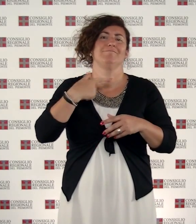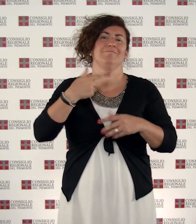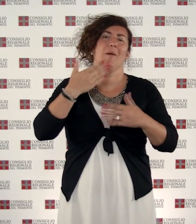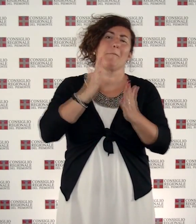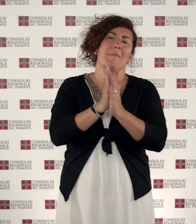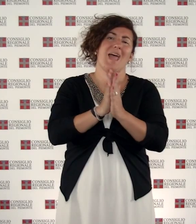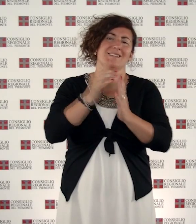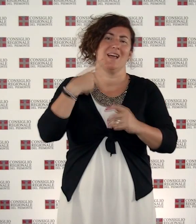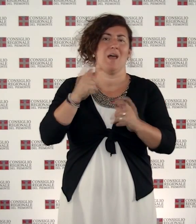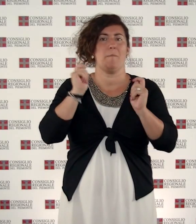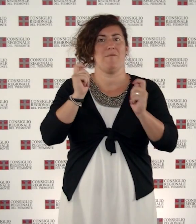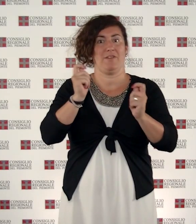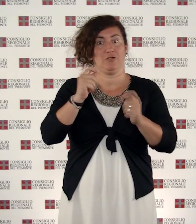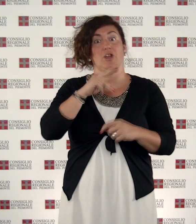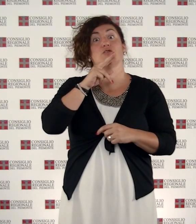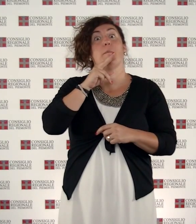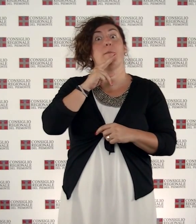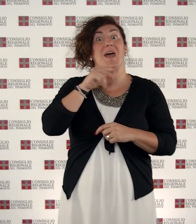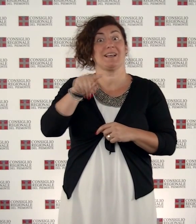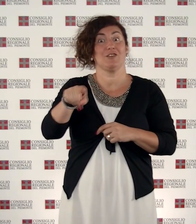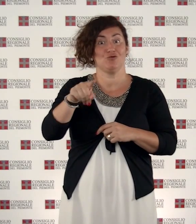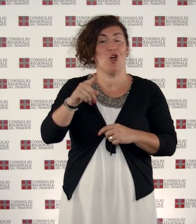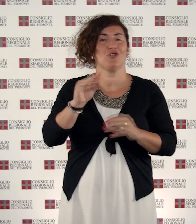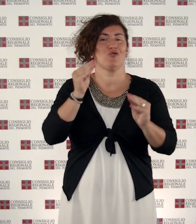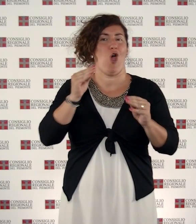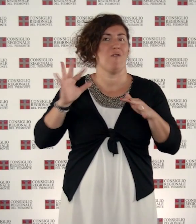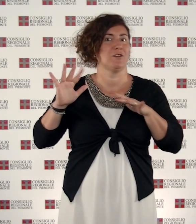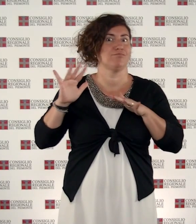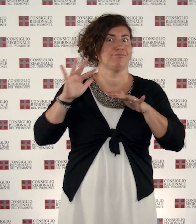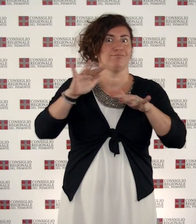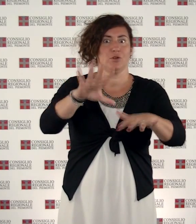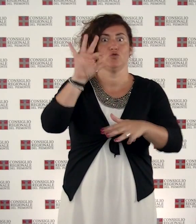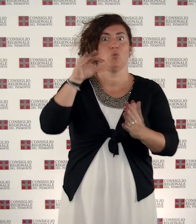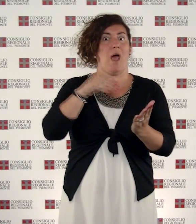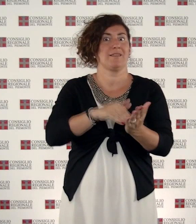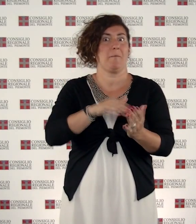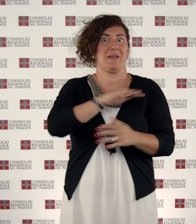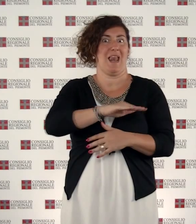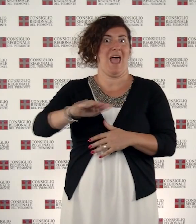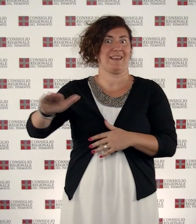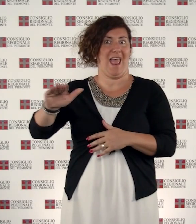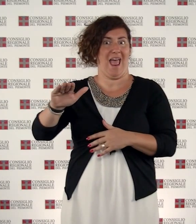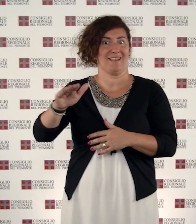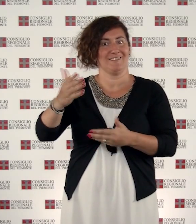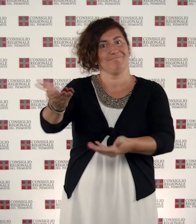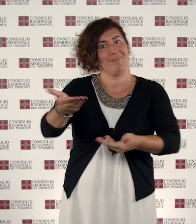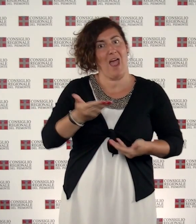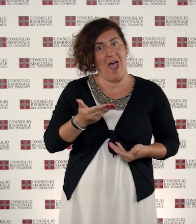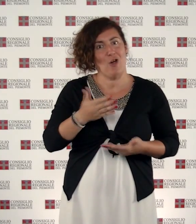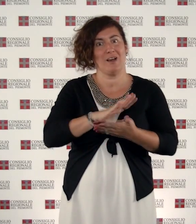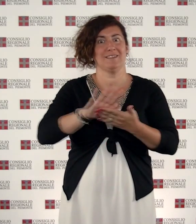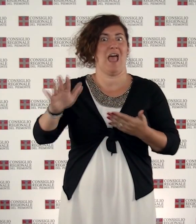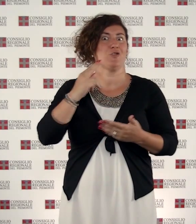giovani organizzato dalla pastorale giovanile della diocesi di torino tra i 50mila ragazzi che hanno accolto santo padre era presente anche una delegazione